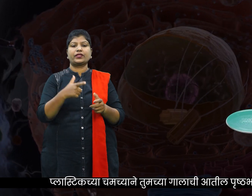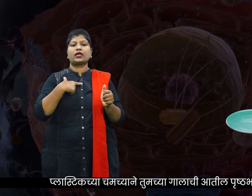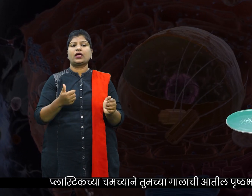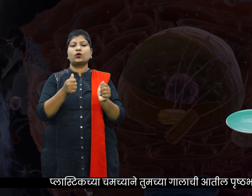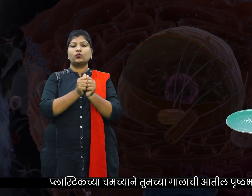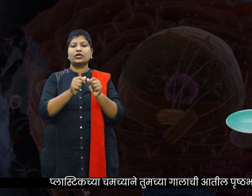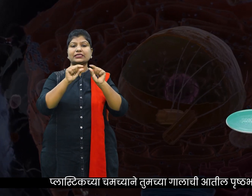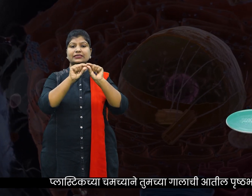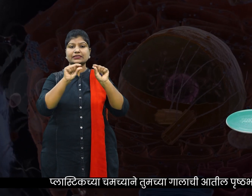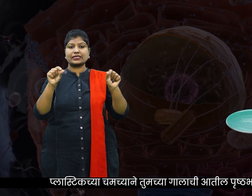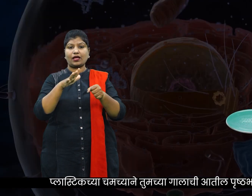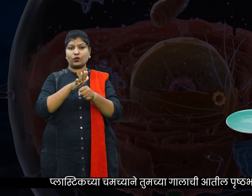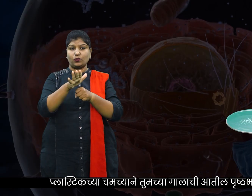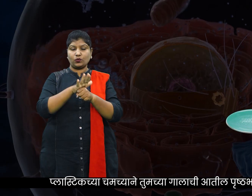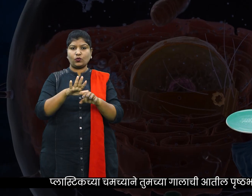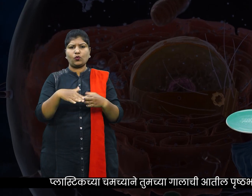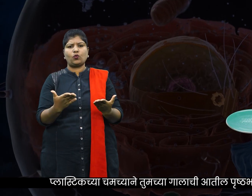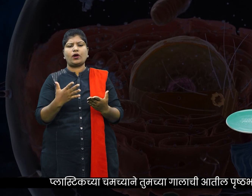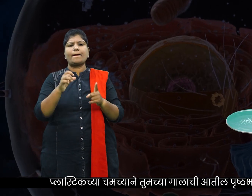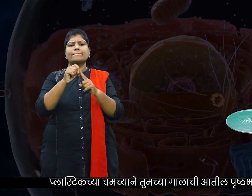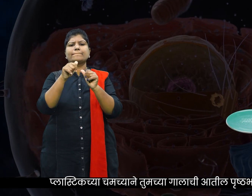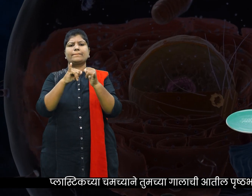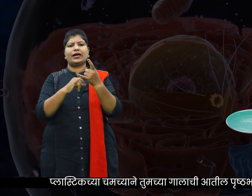पृष्ठभाग खरडवून घ्या.